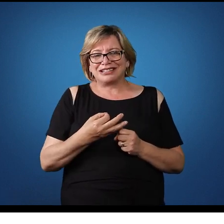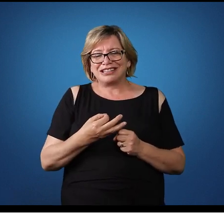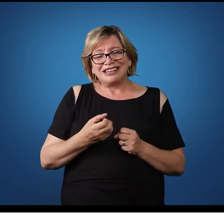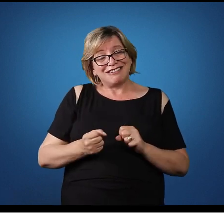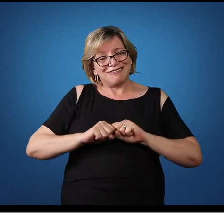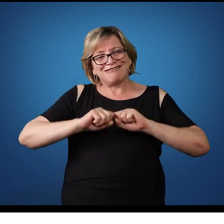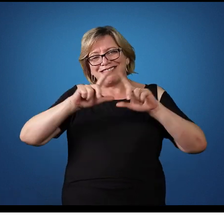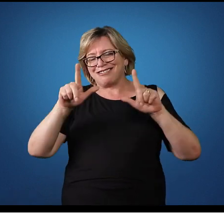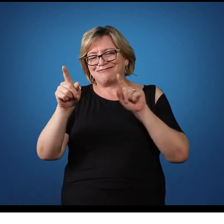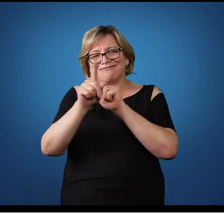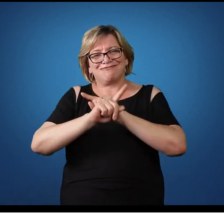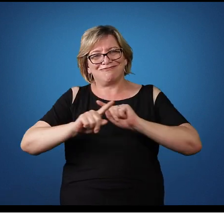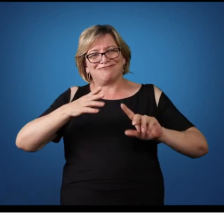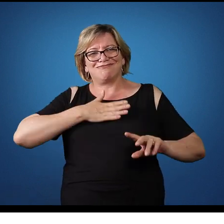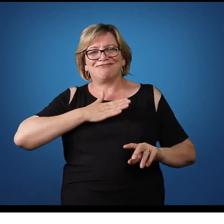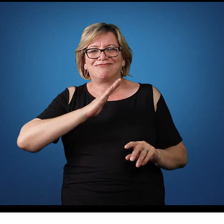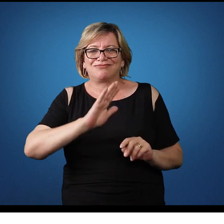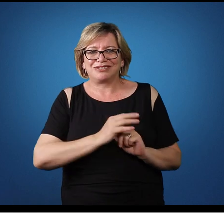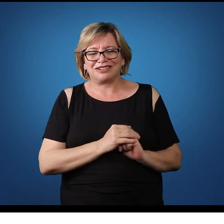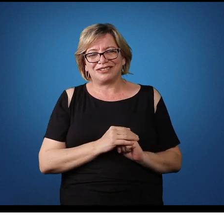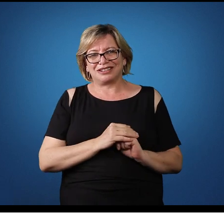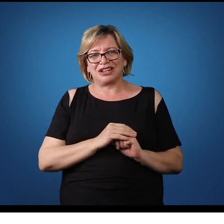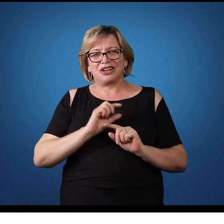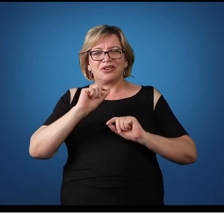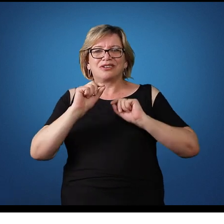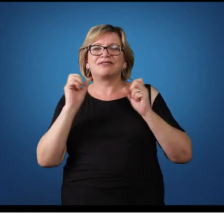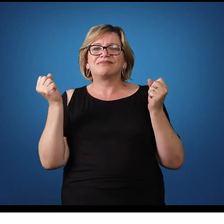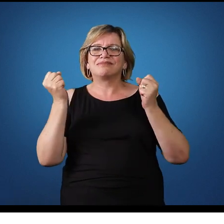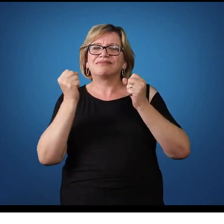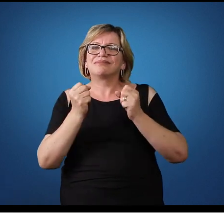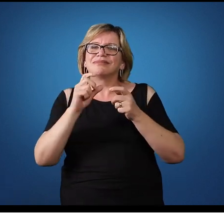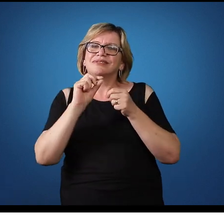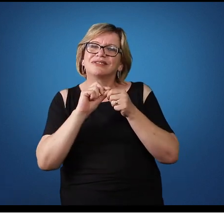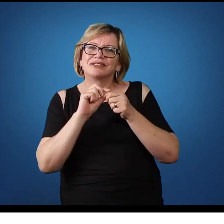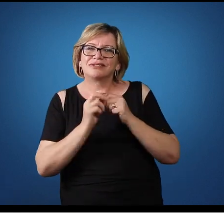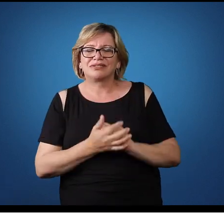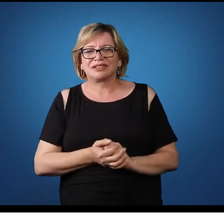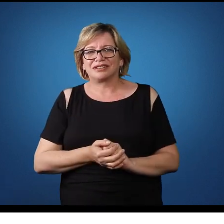satisfeitos com isso. Bem, o que podemos fazer então?